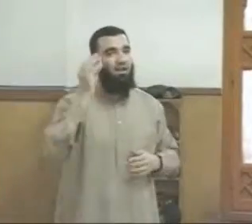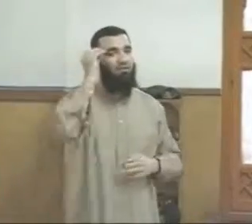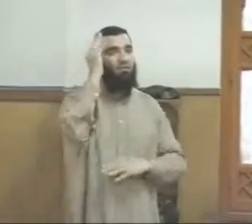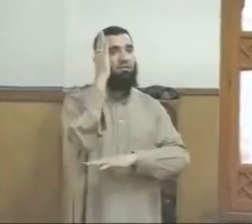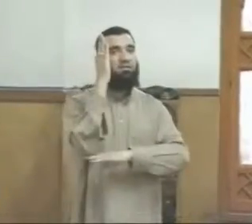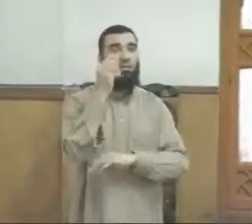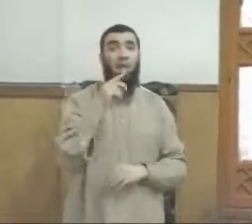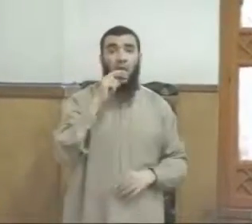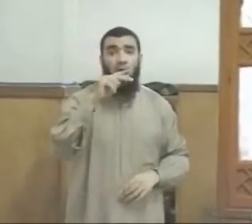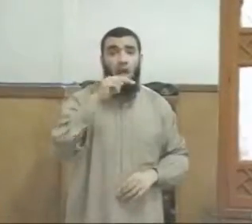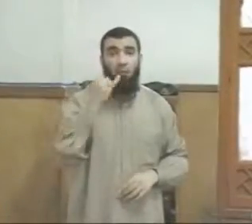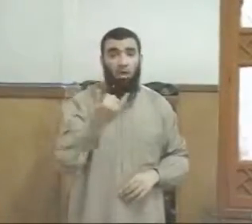وفرعها في السماء،